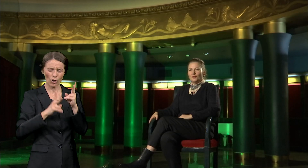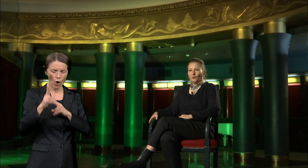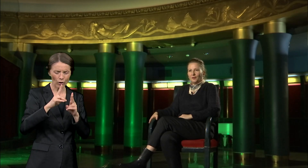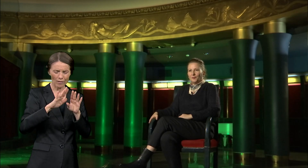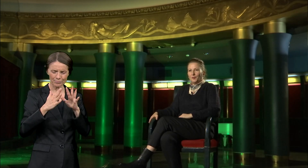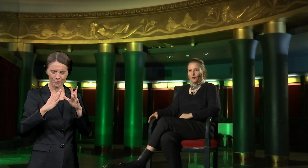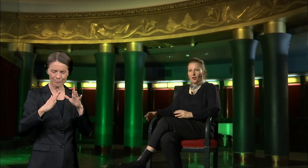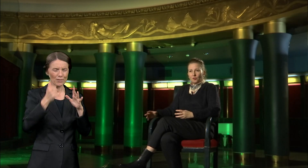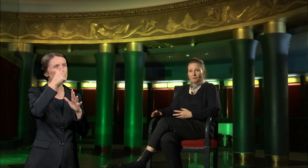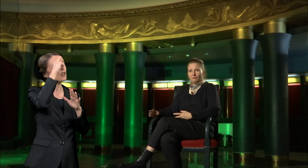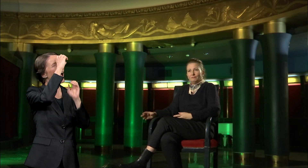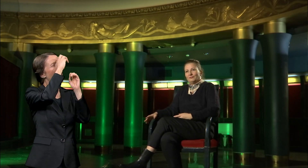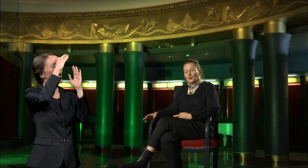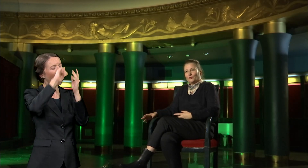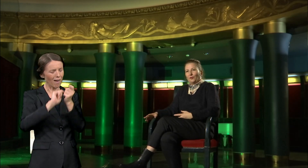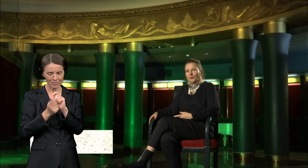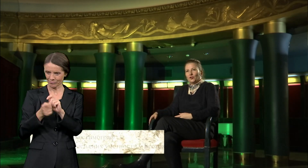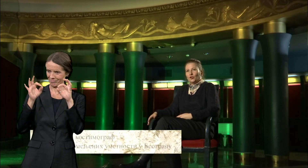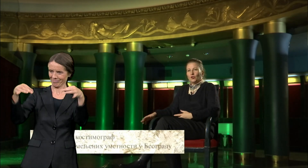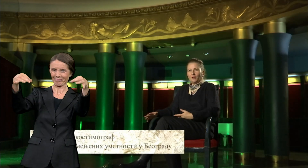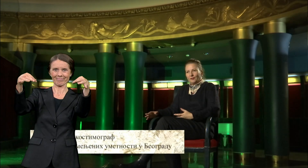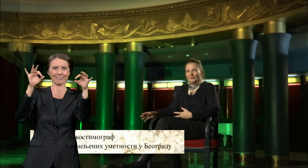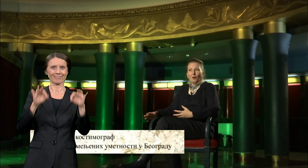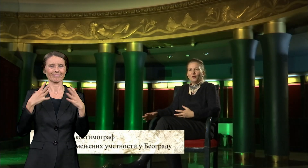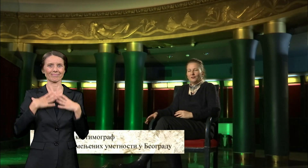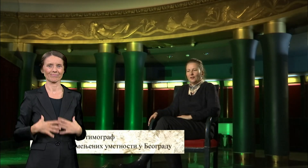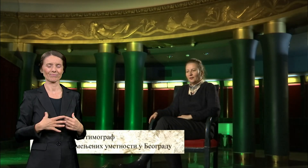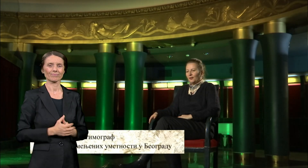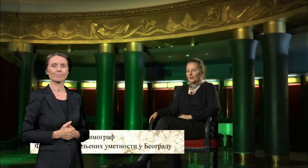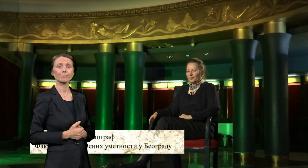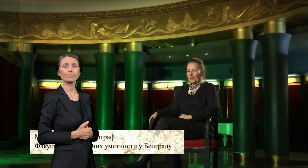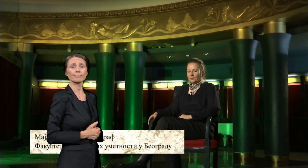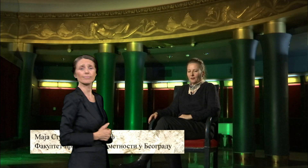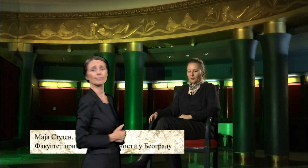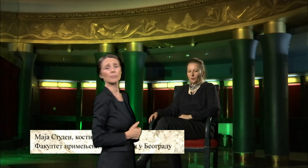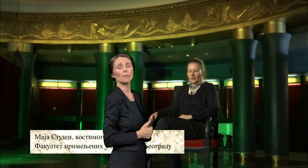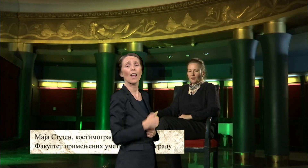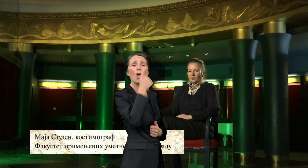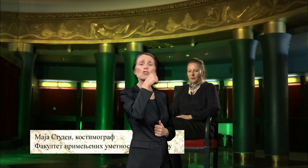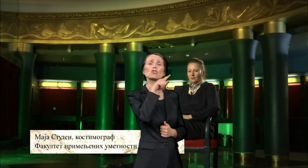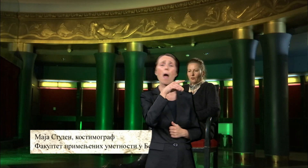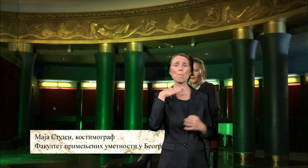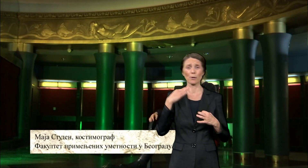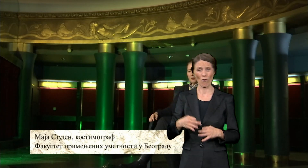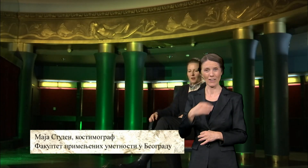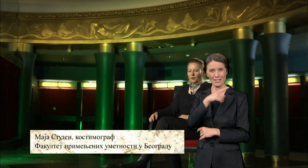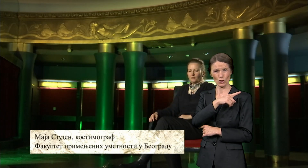komentar uvek bio važan ove šešire i ta oglavlja sam radila i u saradnji